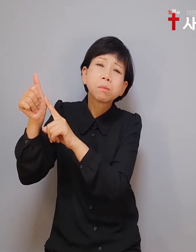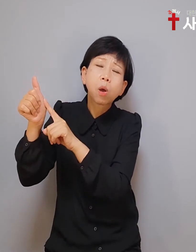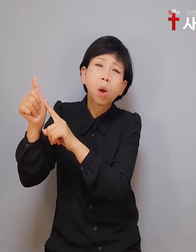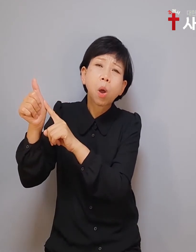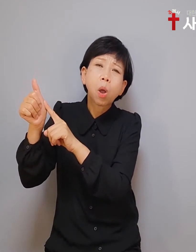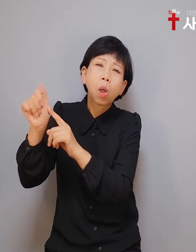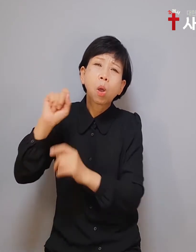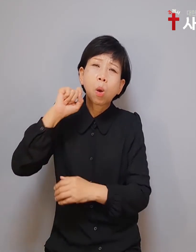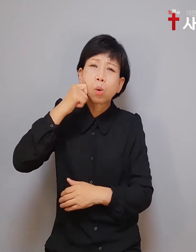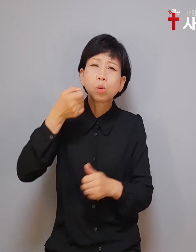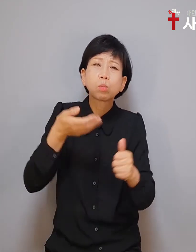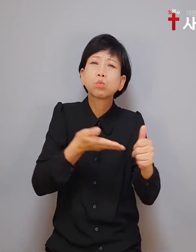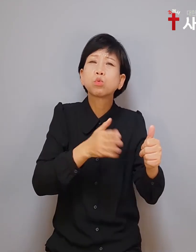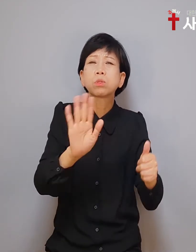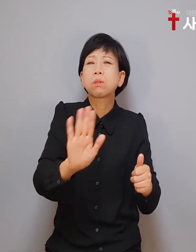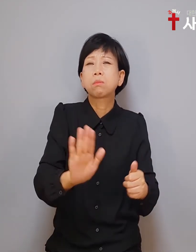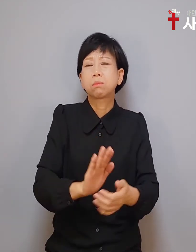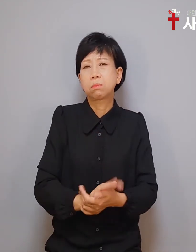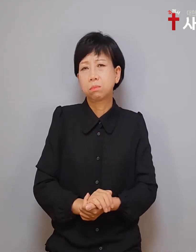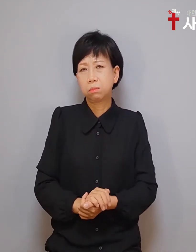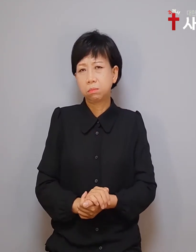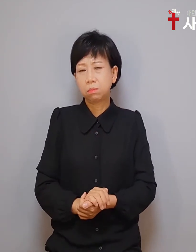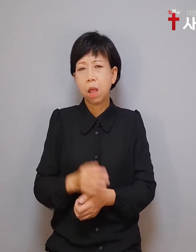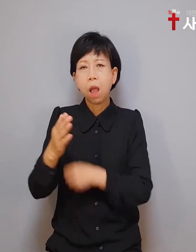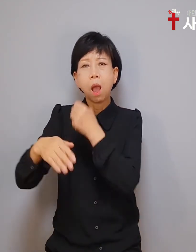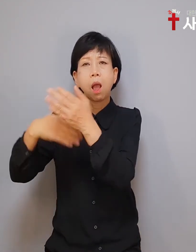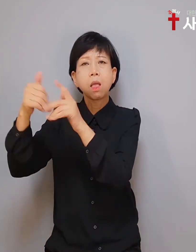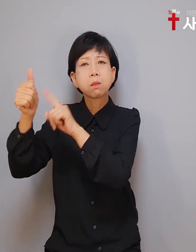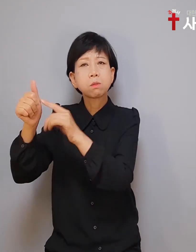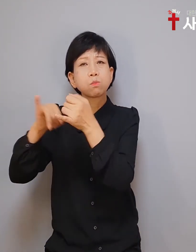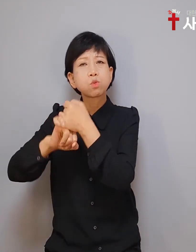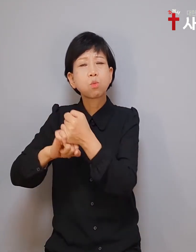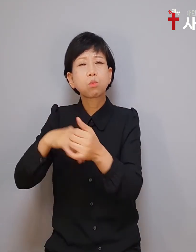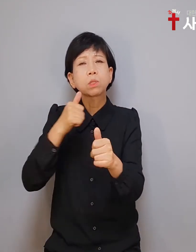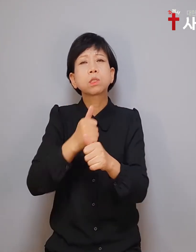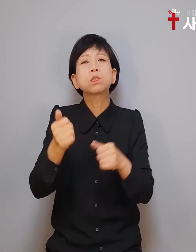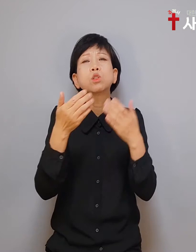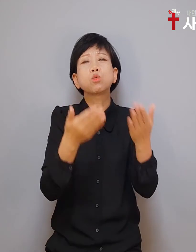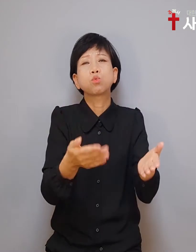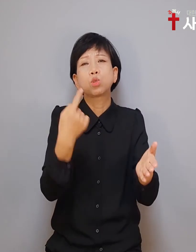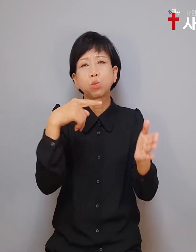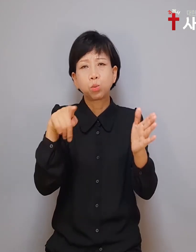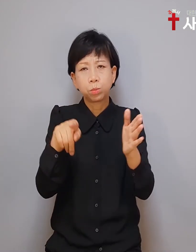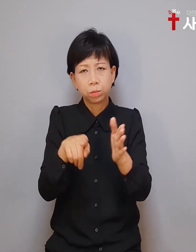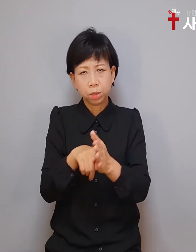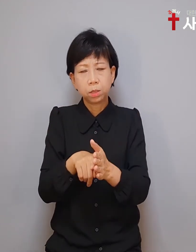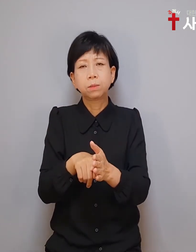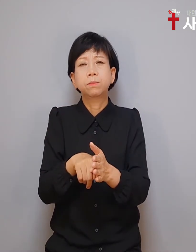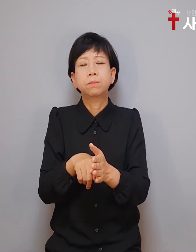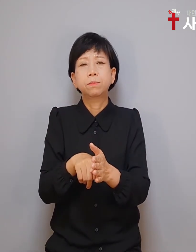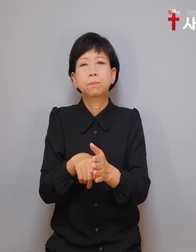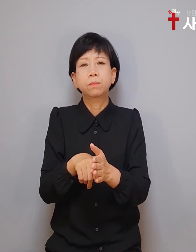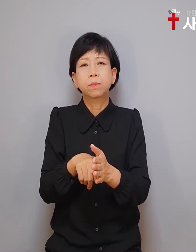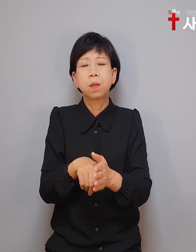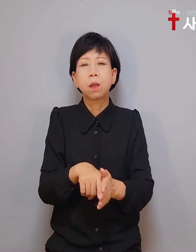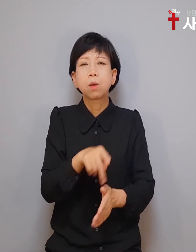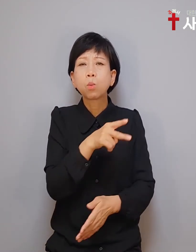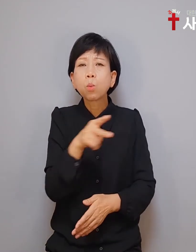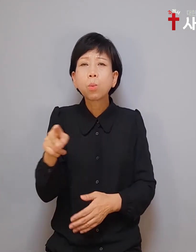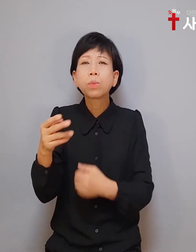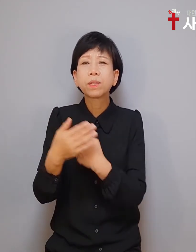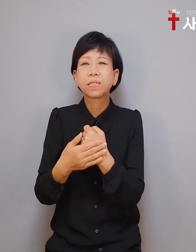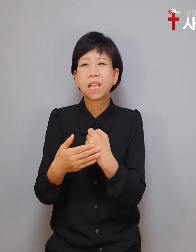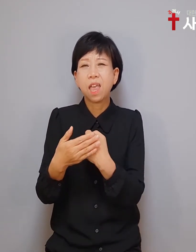있다? 그러면 그 시험을 승리하게끔 하나님이 만들어주시는 줄 믿습니다. 여러분, 이게 은혜거든요. 방금